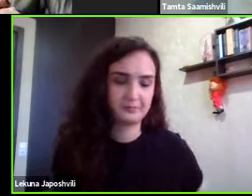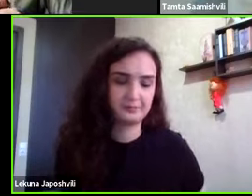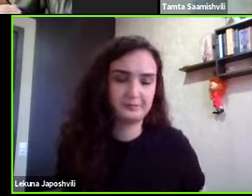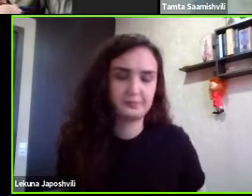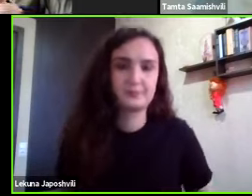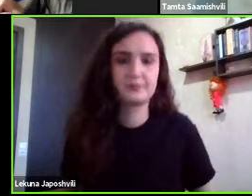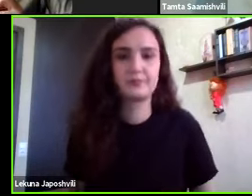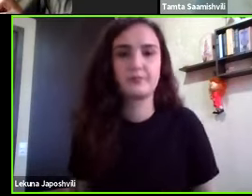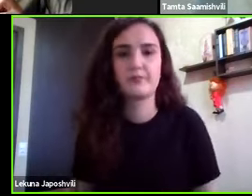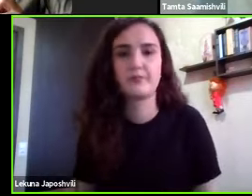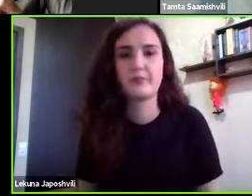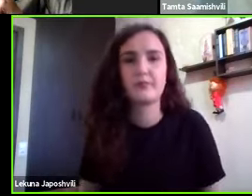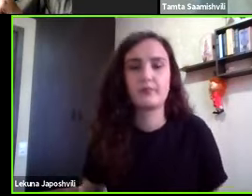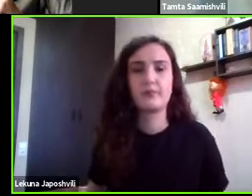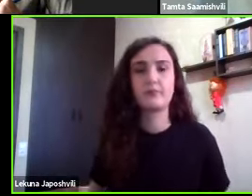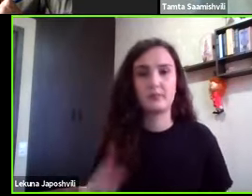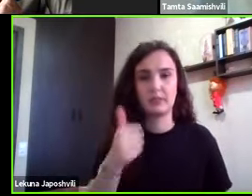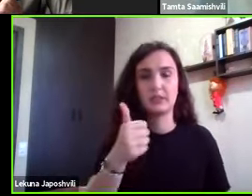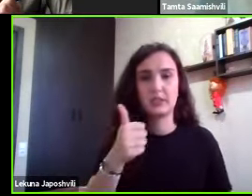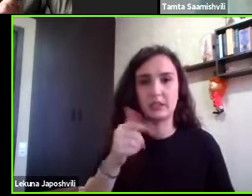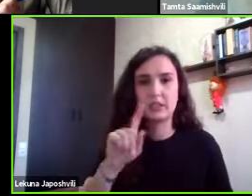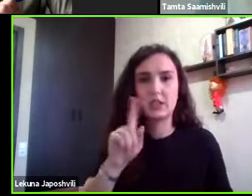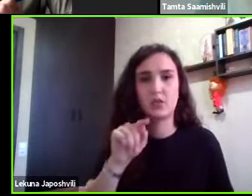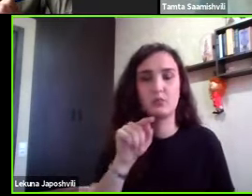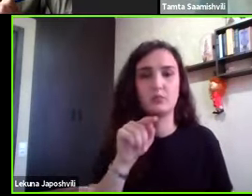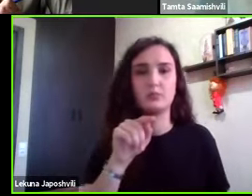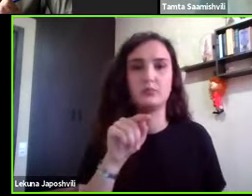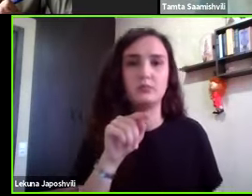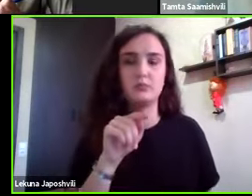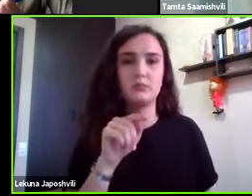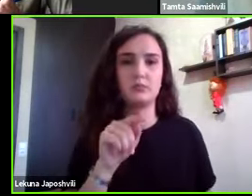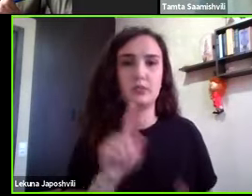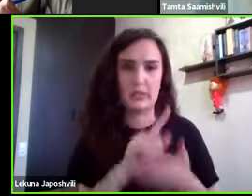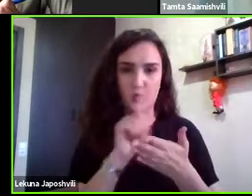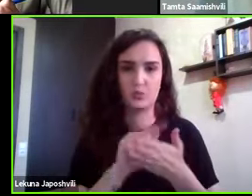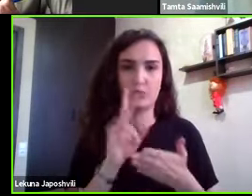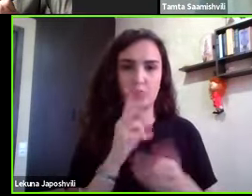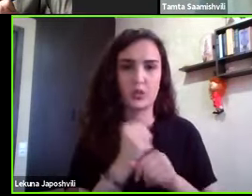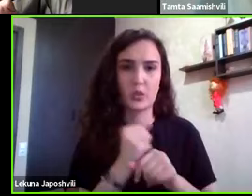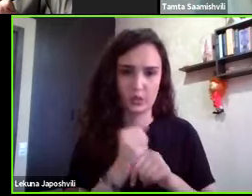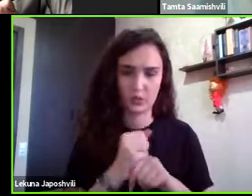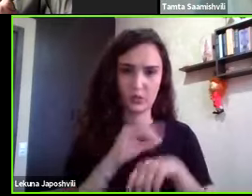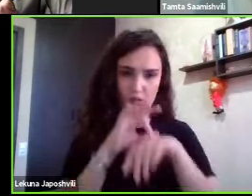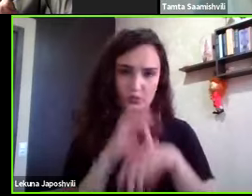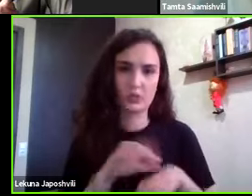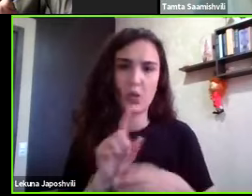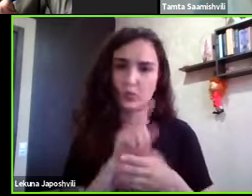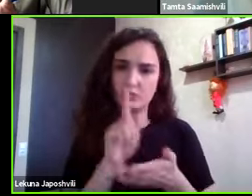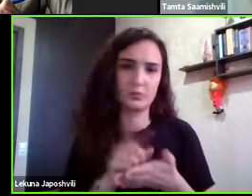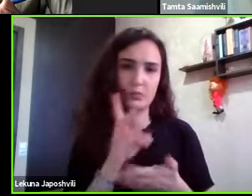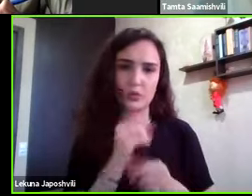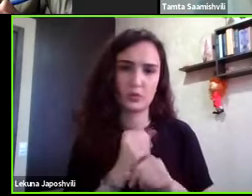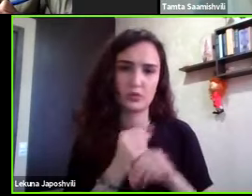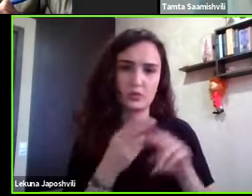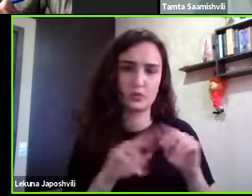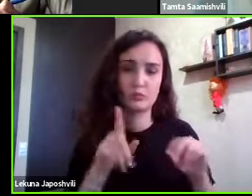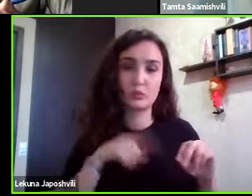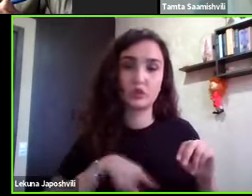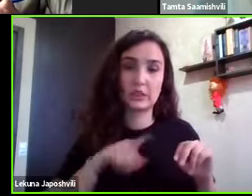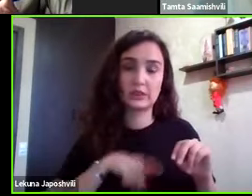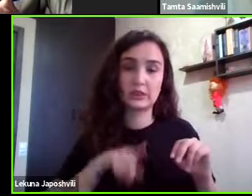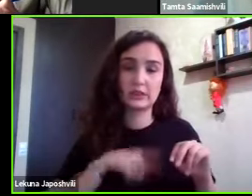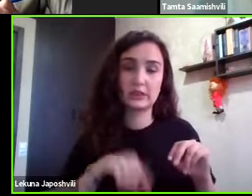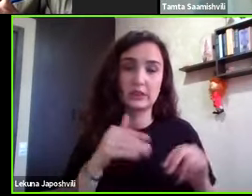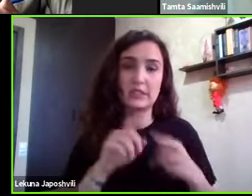საინტერესოა. დიახ, ძალიან კარგია, რომ ასეთი გოგონა ყავს. აუცილებლად უნდა გაუკეთოს. აუცილებლად უნდა გაუკეთოს, იმიტომ რომ შარდსასქესო